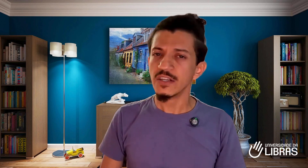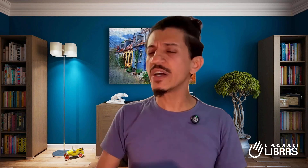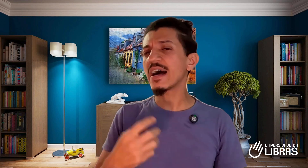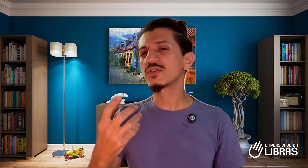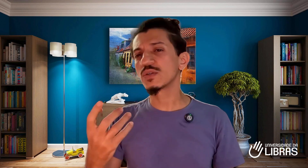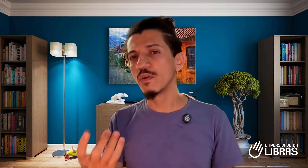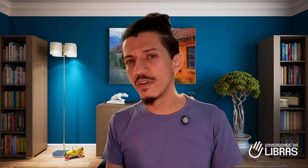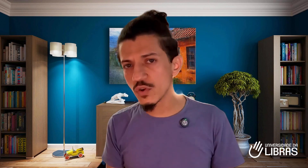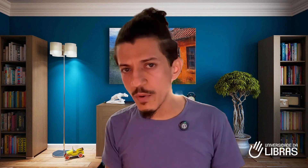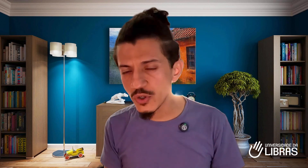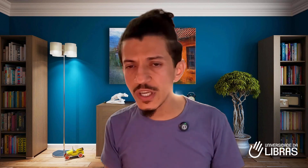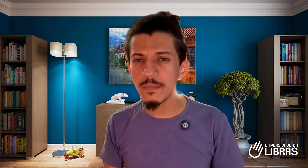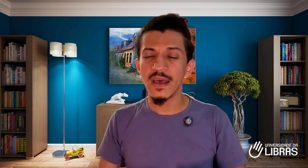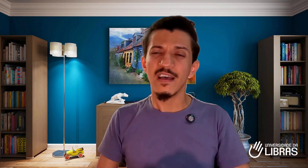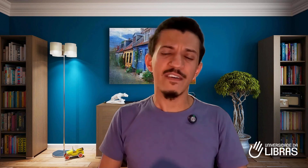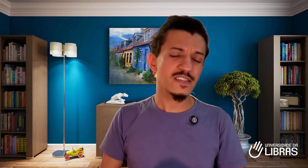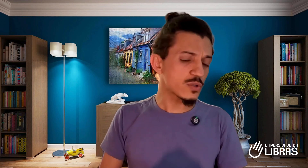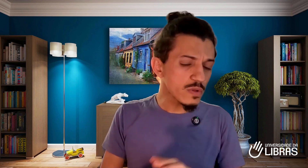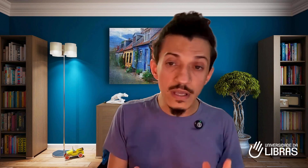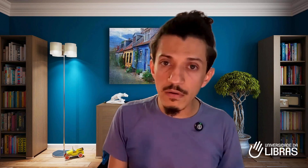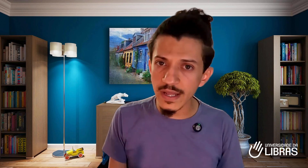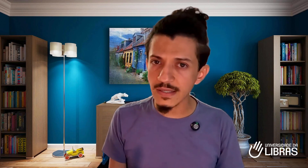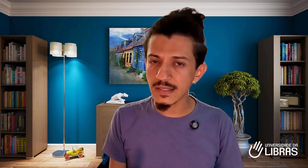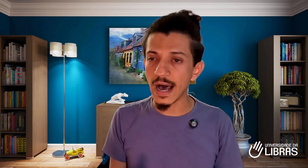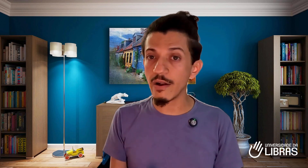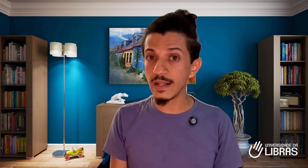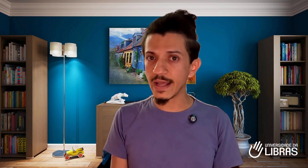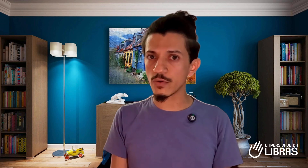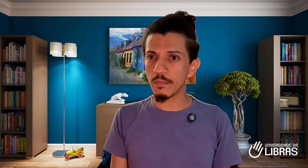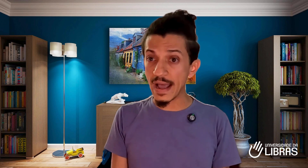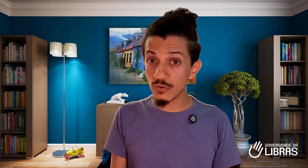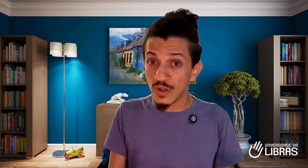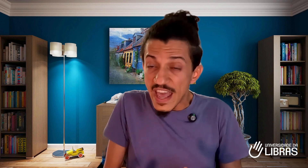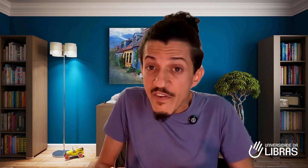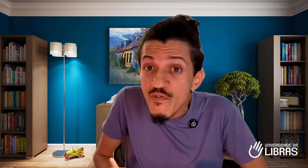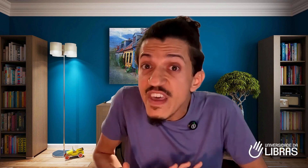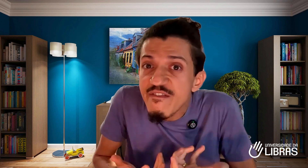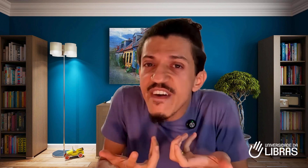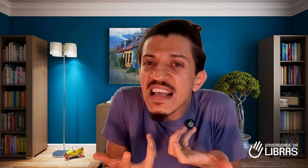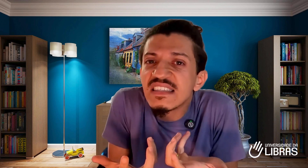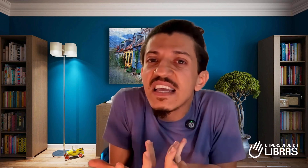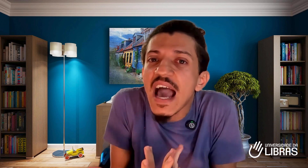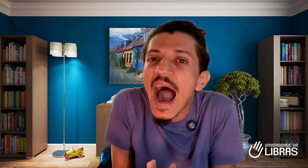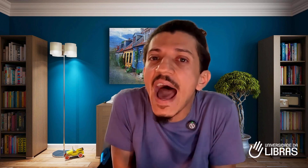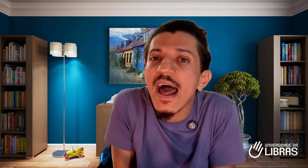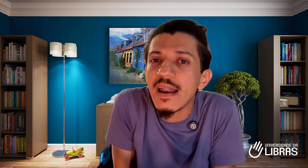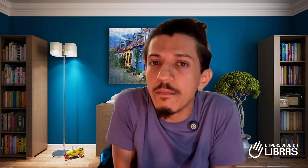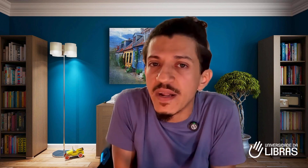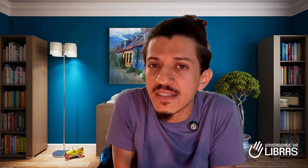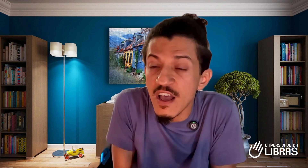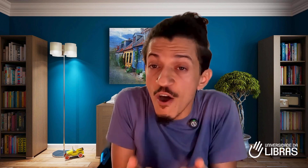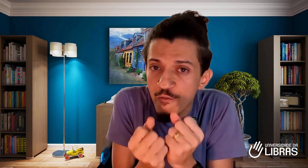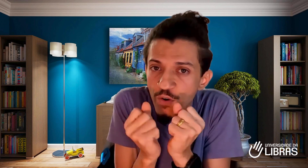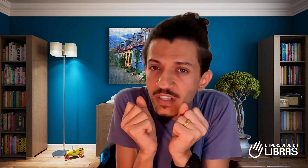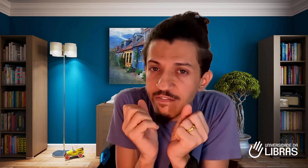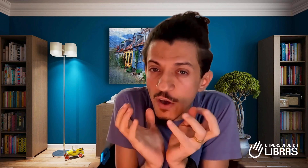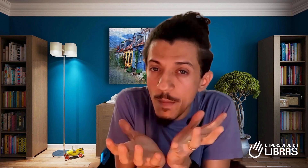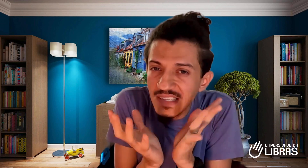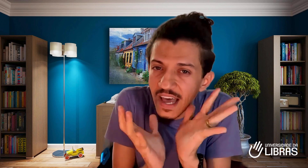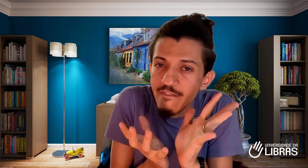suas dúvidas com o meu time, fazer tudo aquilo que é necessário ali dentro do método e vivenciar a Libras. Você vai começar a ver a